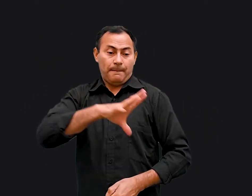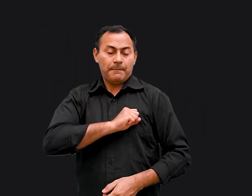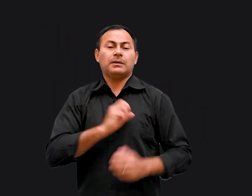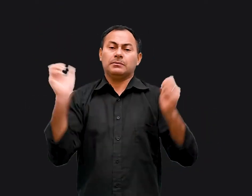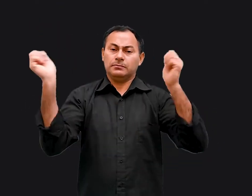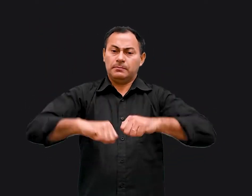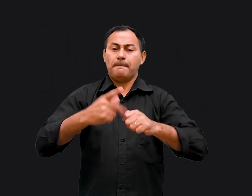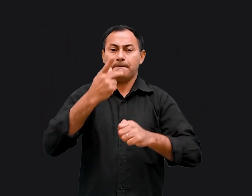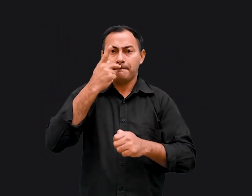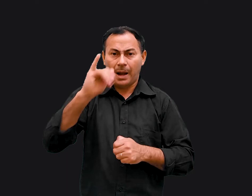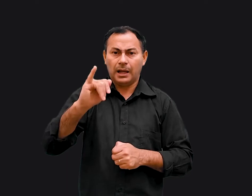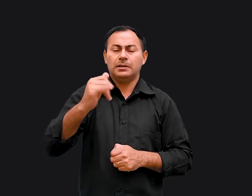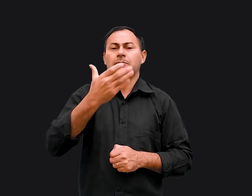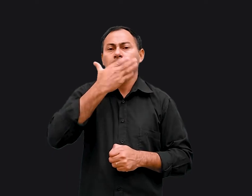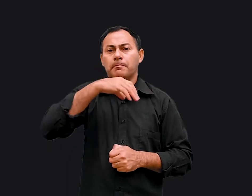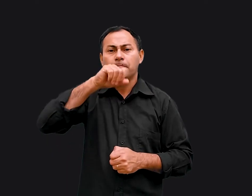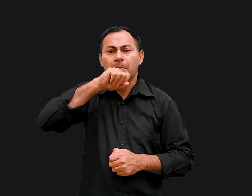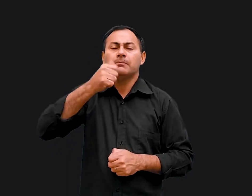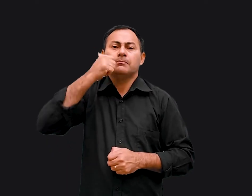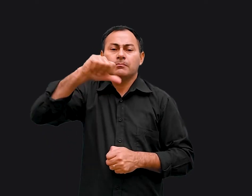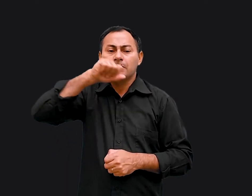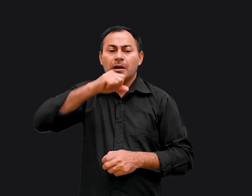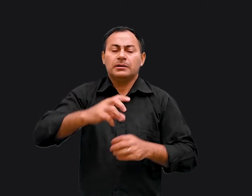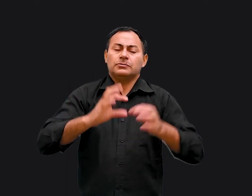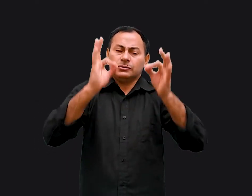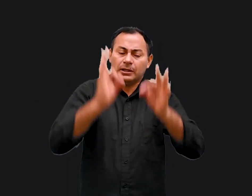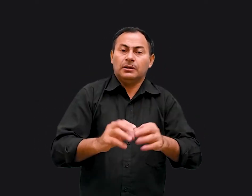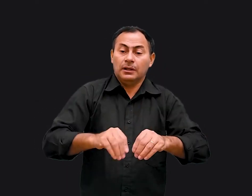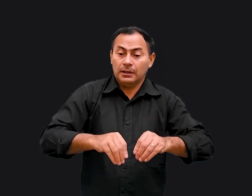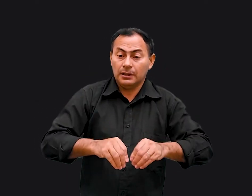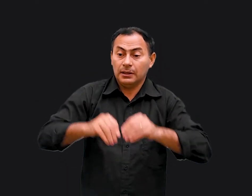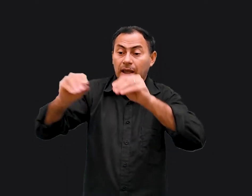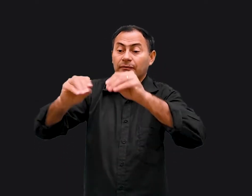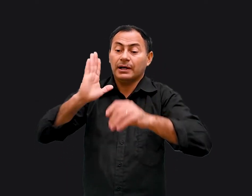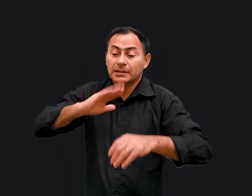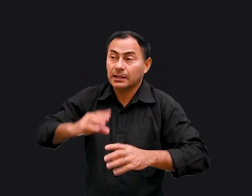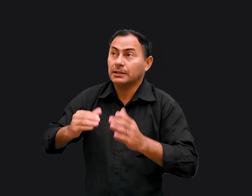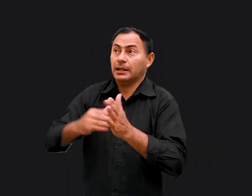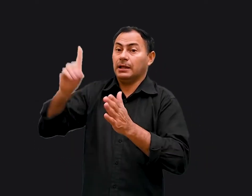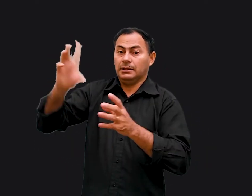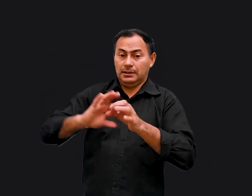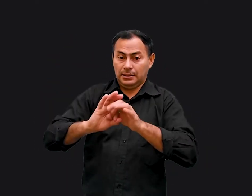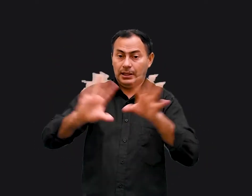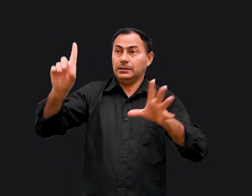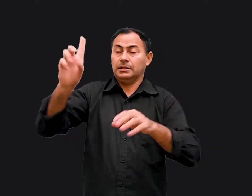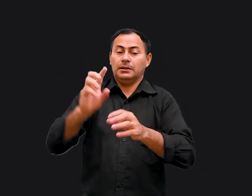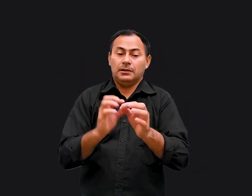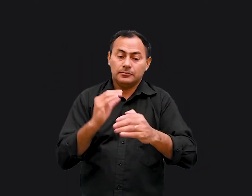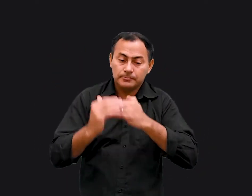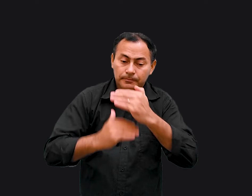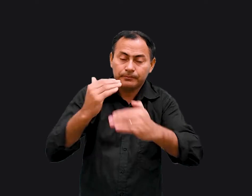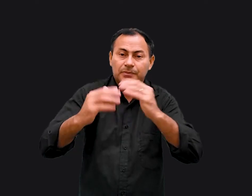ser pais adequados quando você leva suas crianças até Ele e deixa que Ele construa a